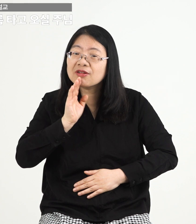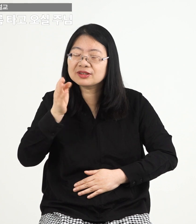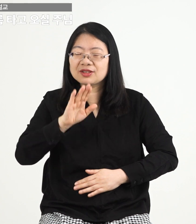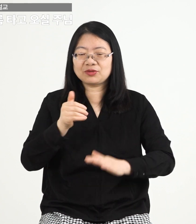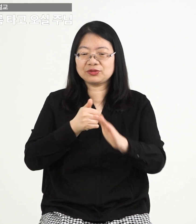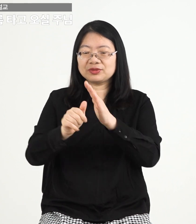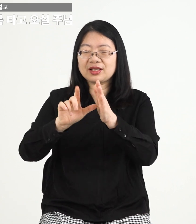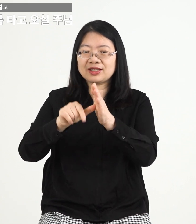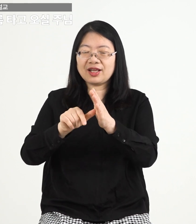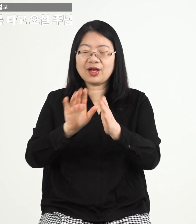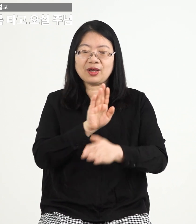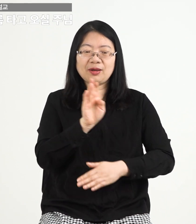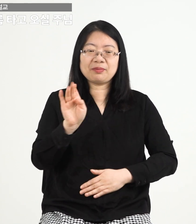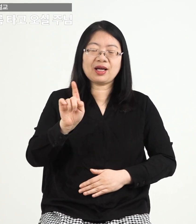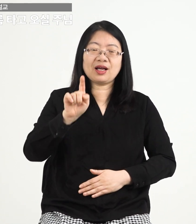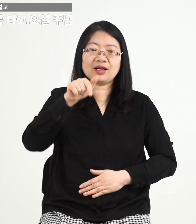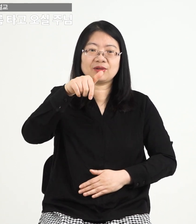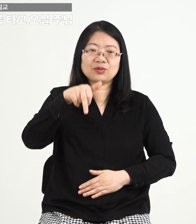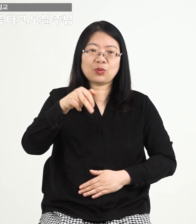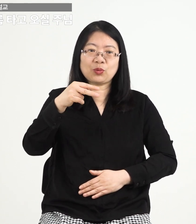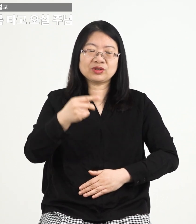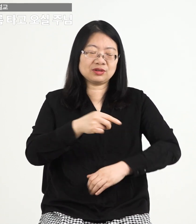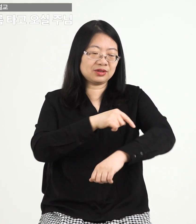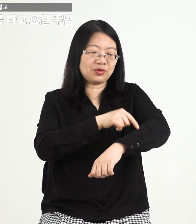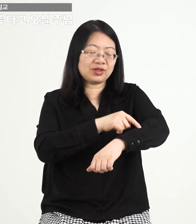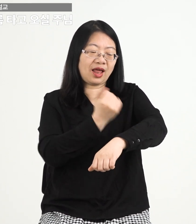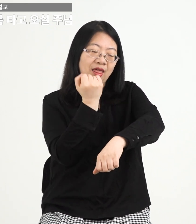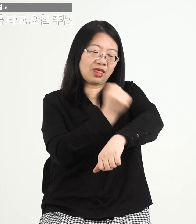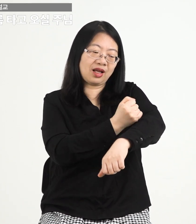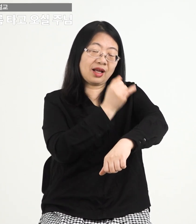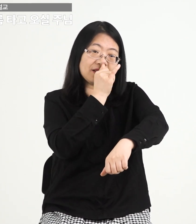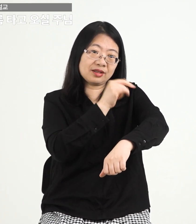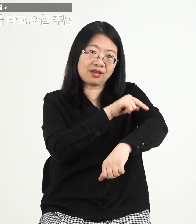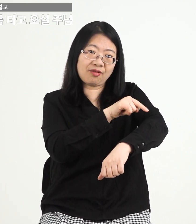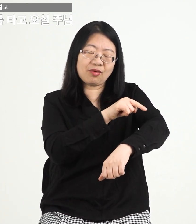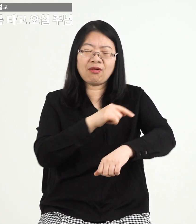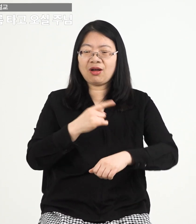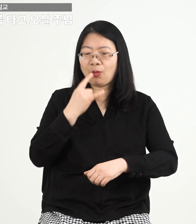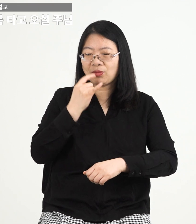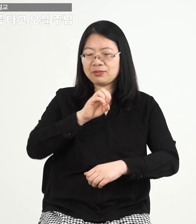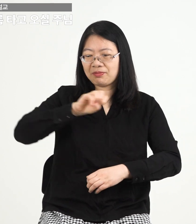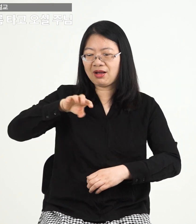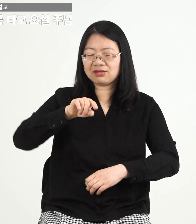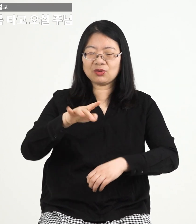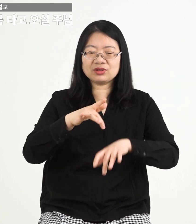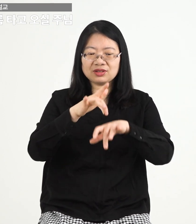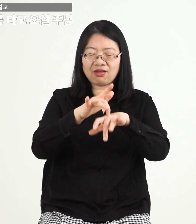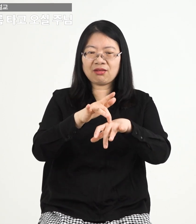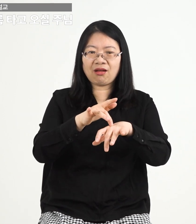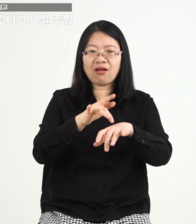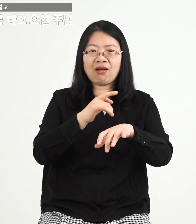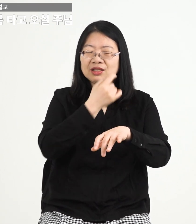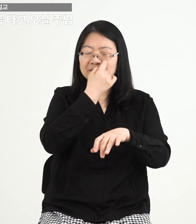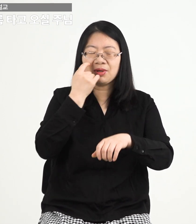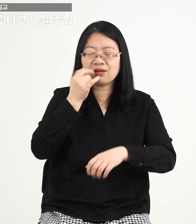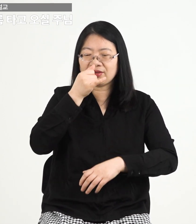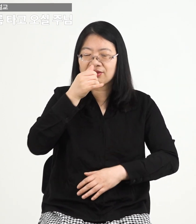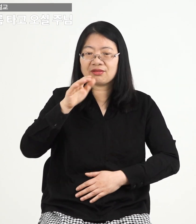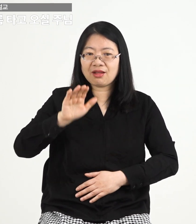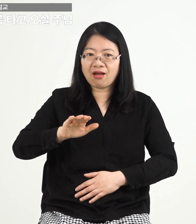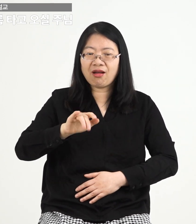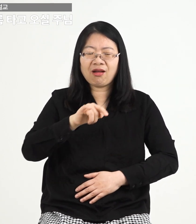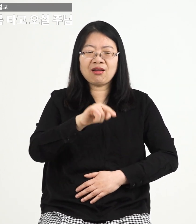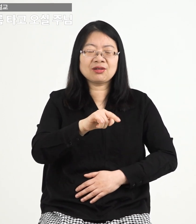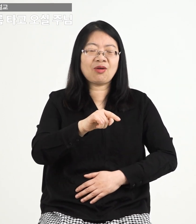바코드. 이게 내가 듣기로는 이게 사탄의 코드인데 얘가 이걸 찍어왔다고 그걸 지우지도 않고 그대로